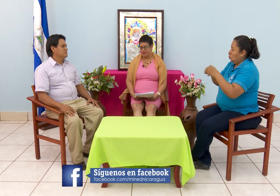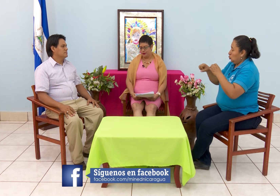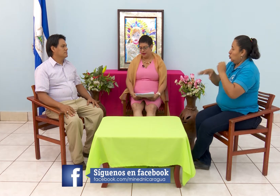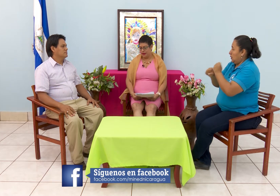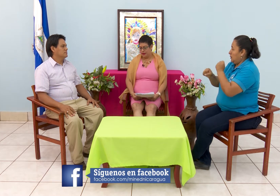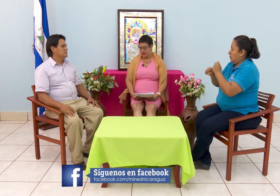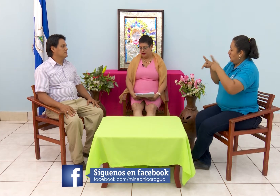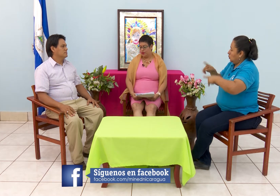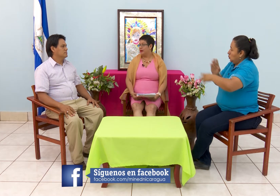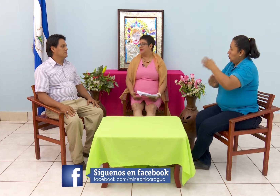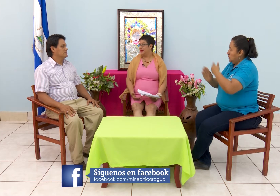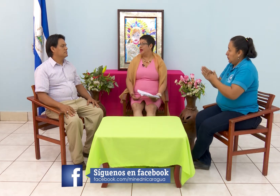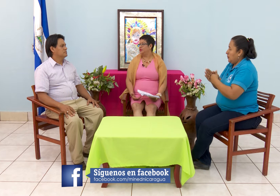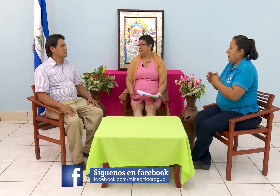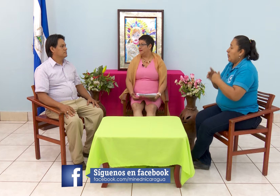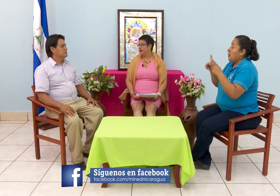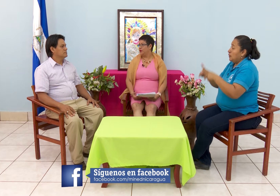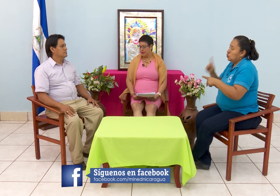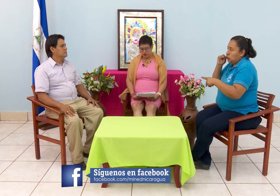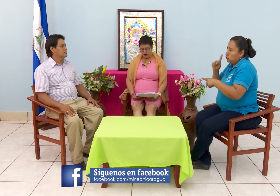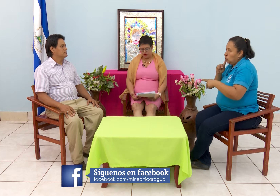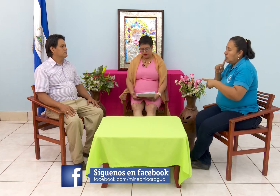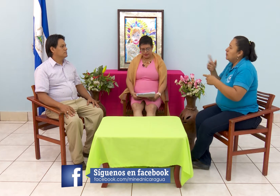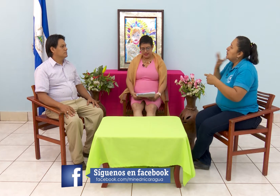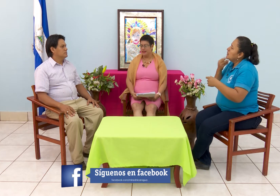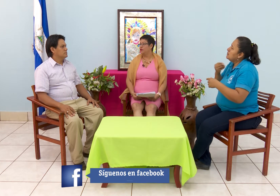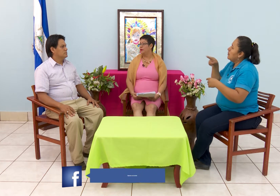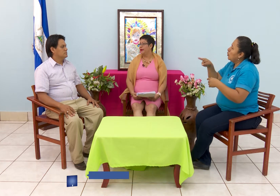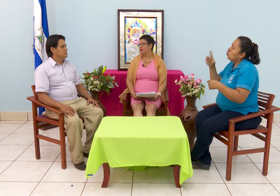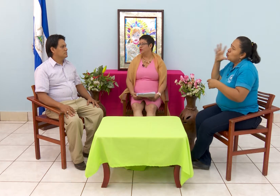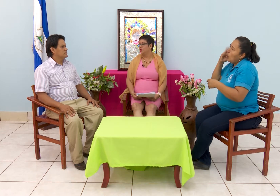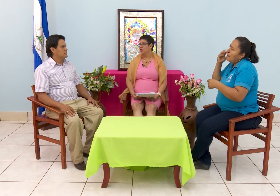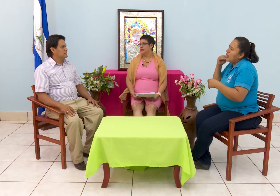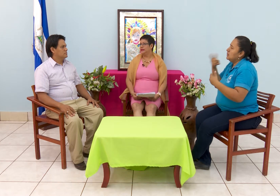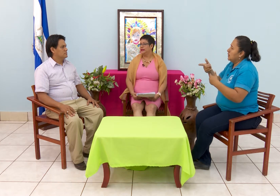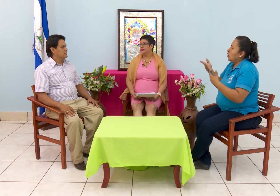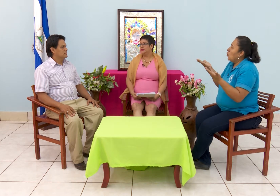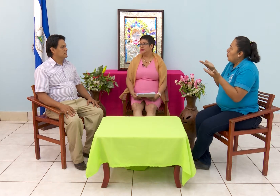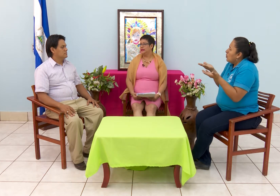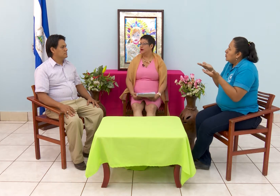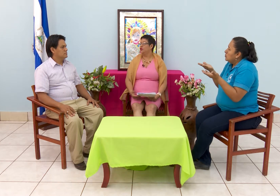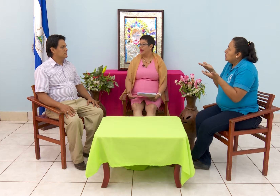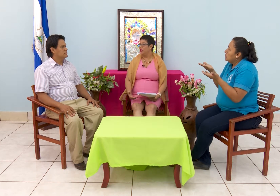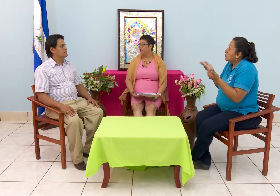pues tu discapacidad es auditiva. Cuéntanos sobre tu experiencia con respecto que si te ha costado,